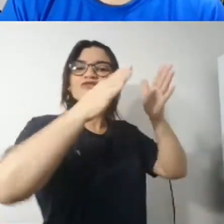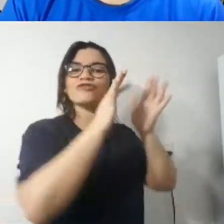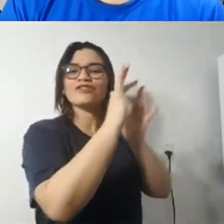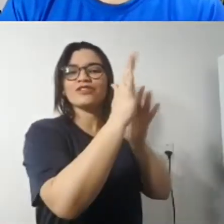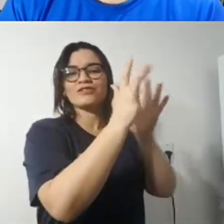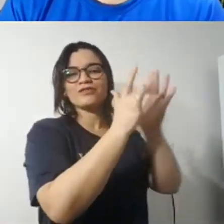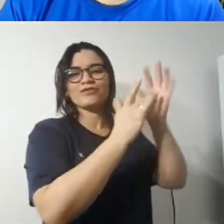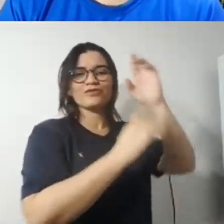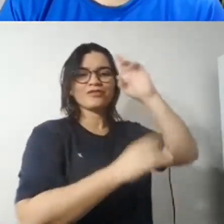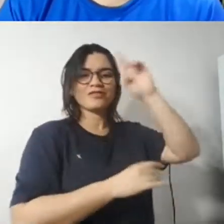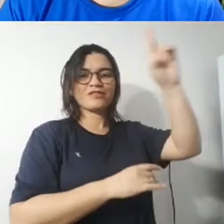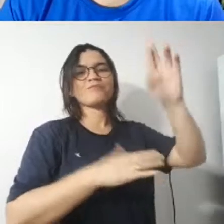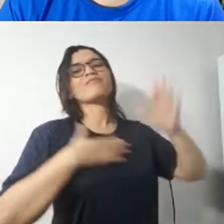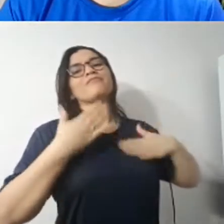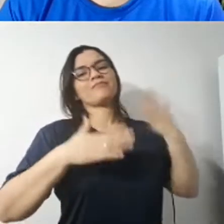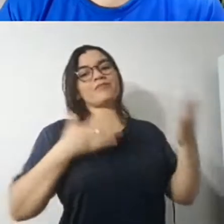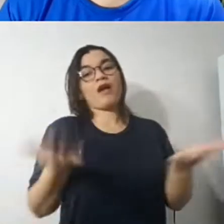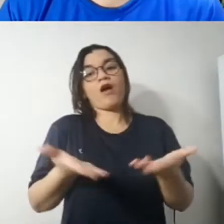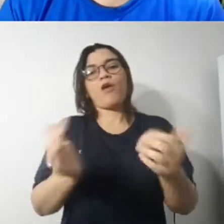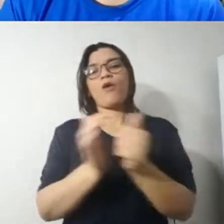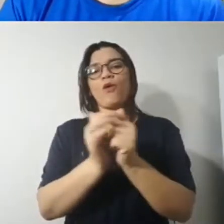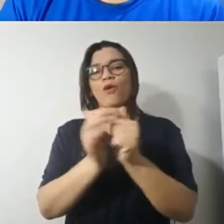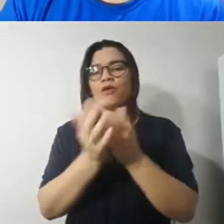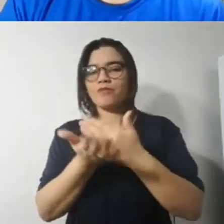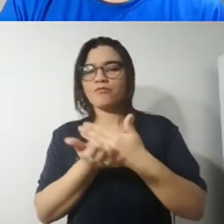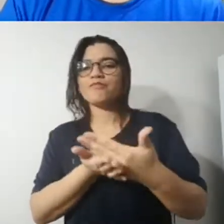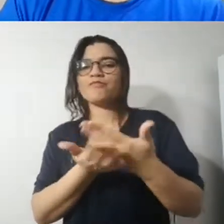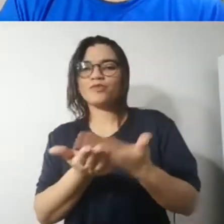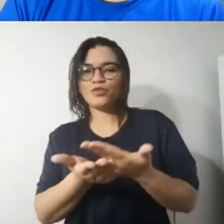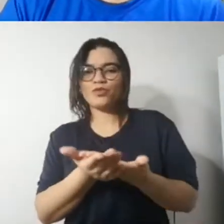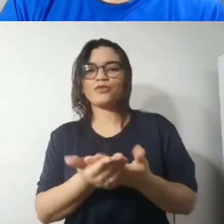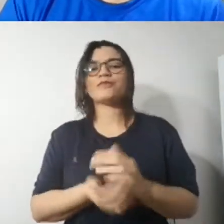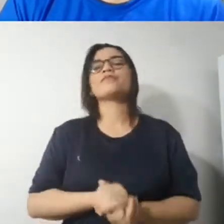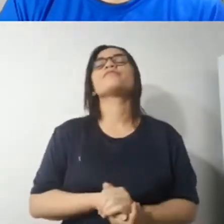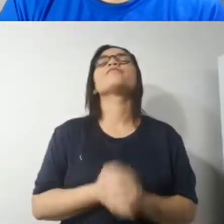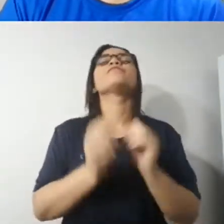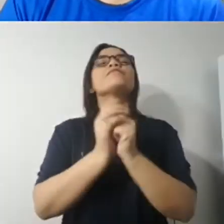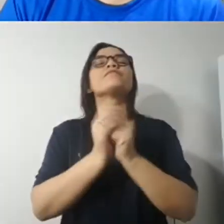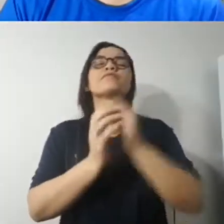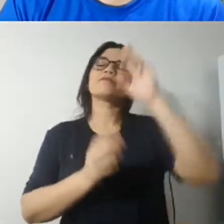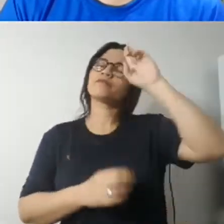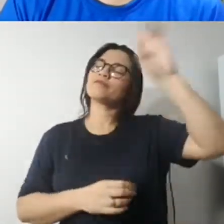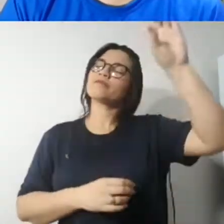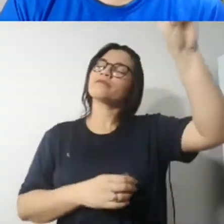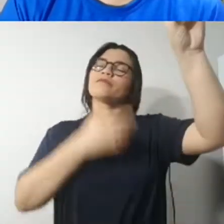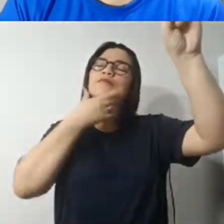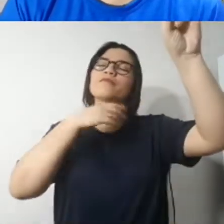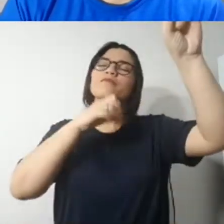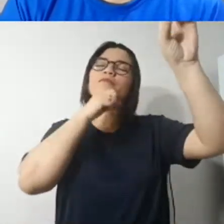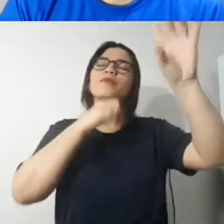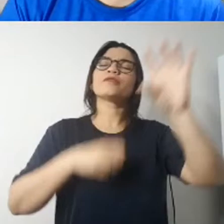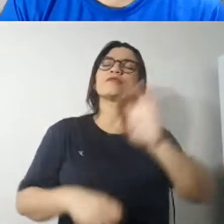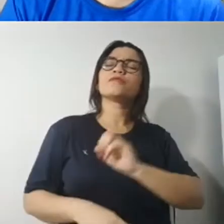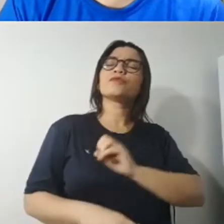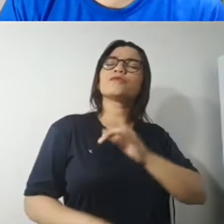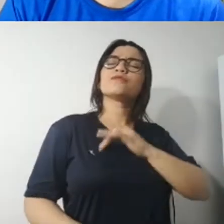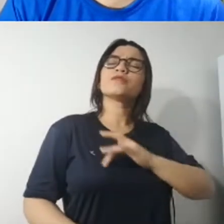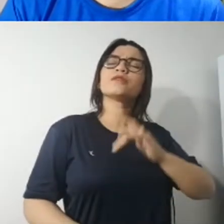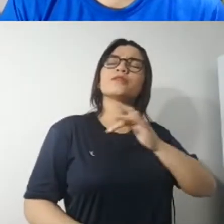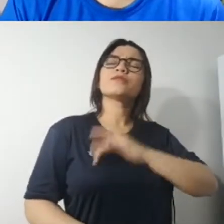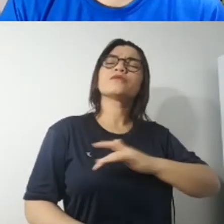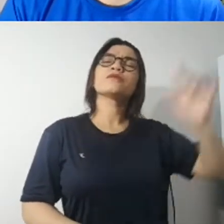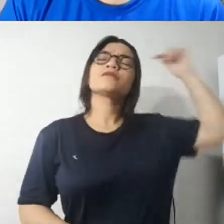Vamos orar para a gente iniciar nosso estudo? Oremos. Senhor Deus, Pai amado, misericordioso, Deus santo, Deus